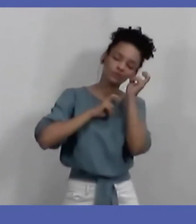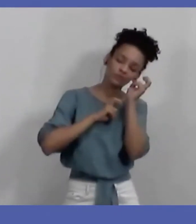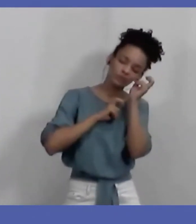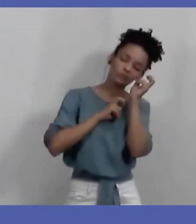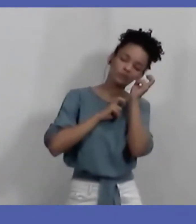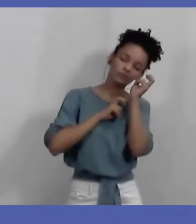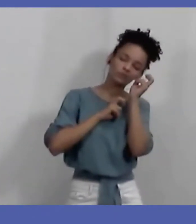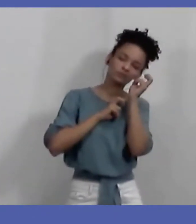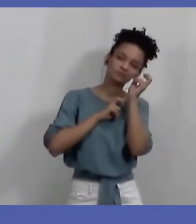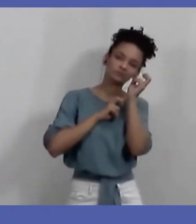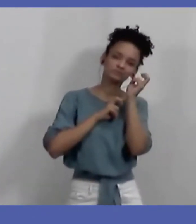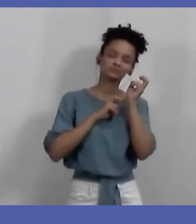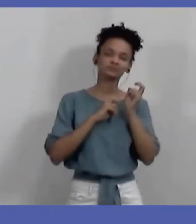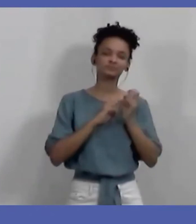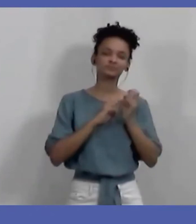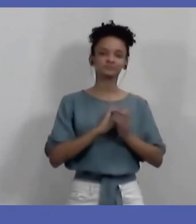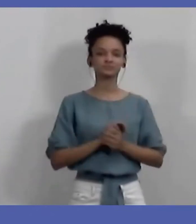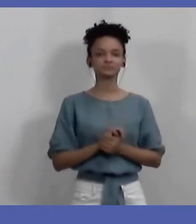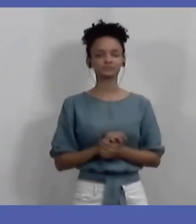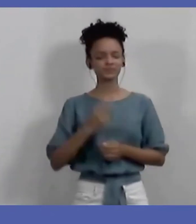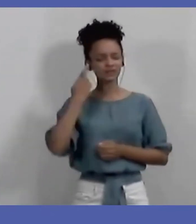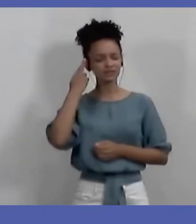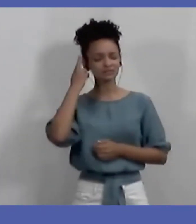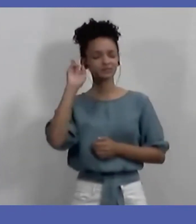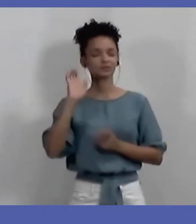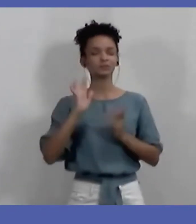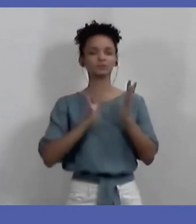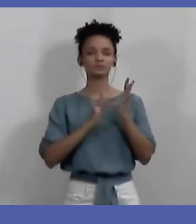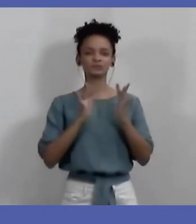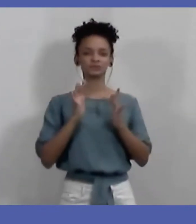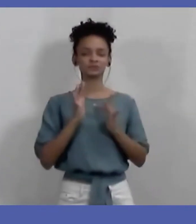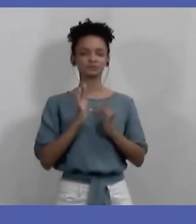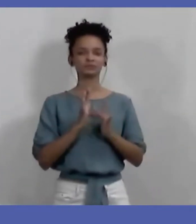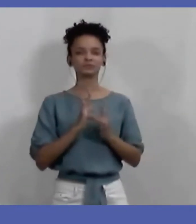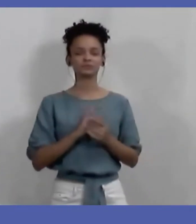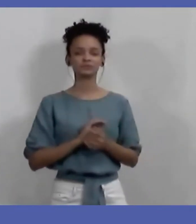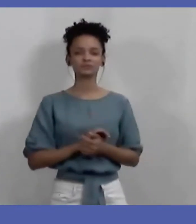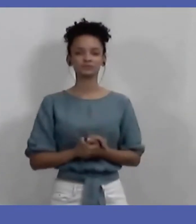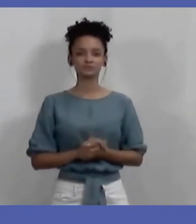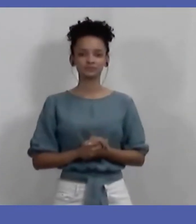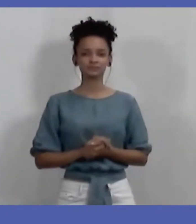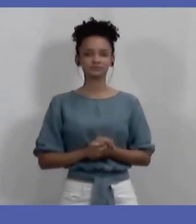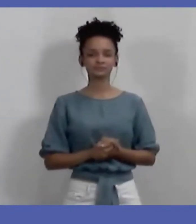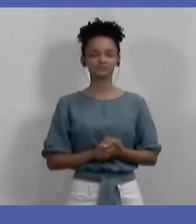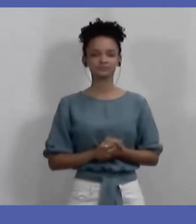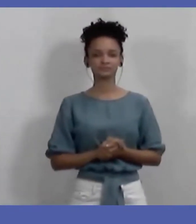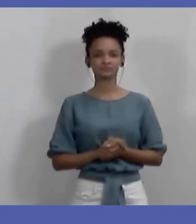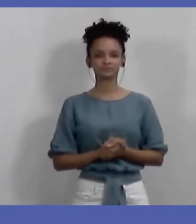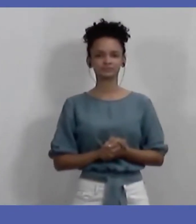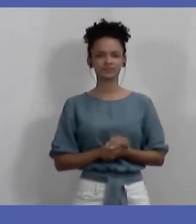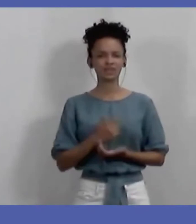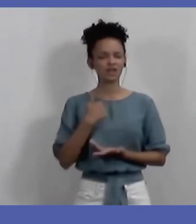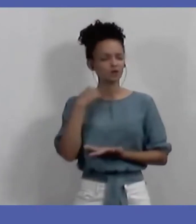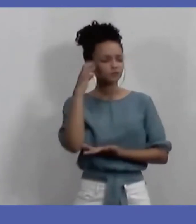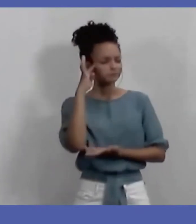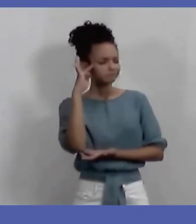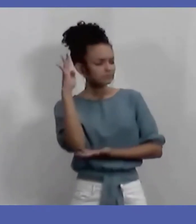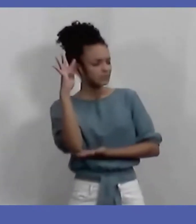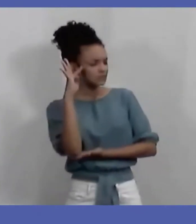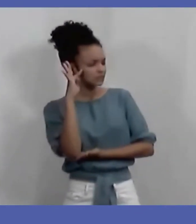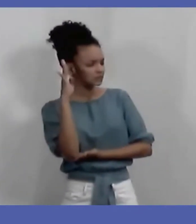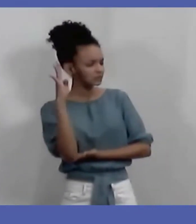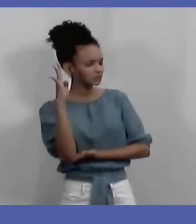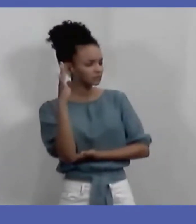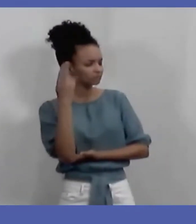pum. Senhor Jesus, quando eu olhei esse lado, falei assim, Senhor